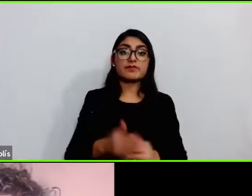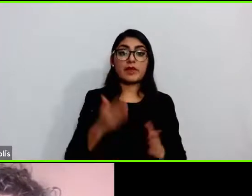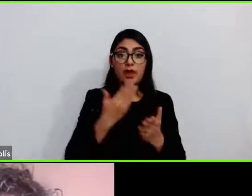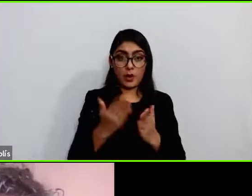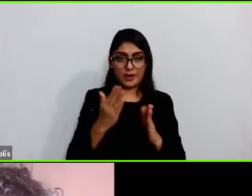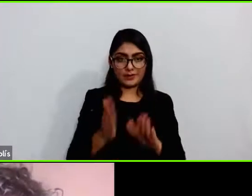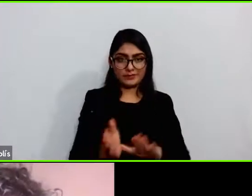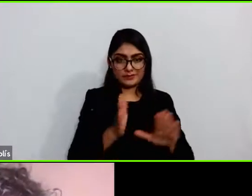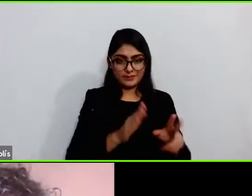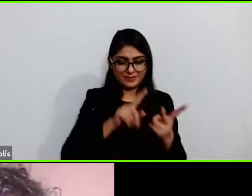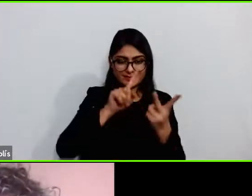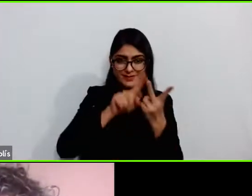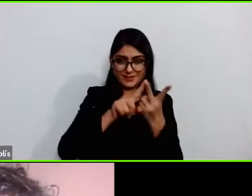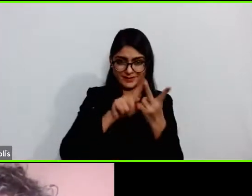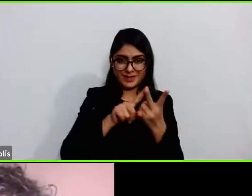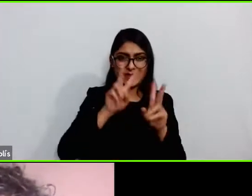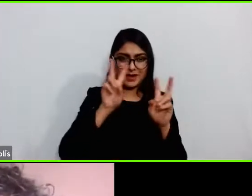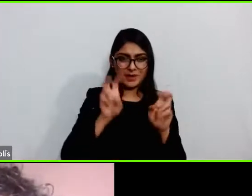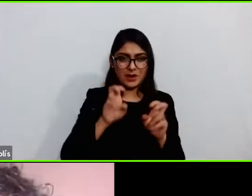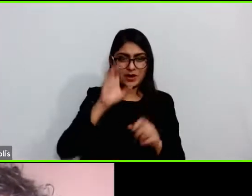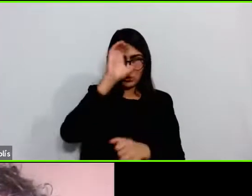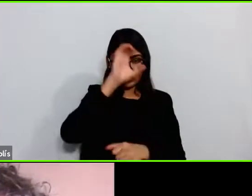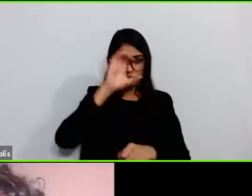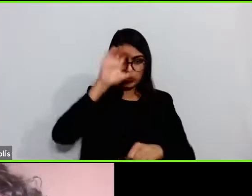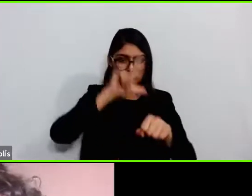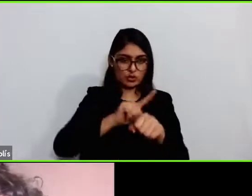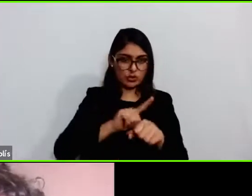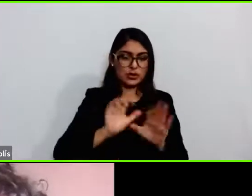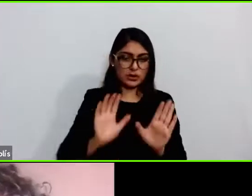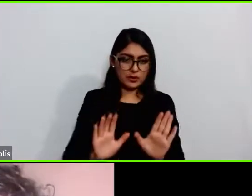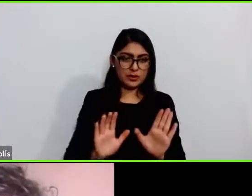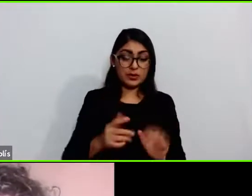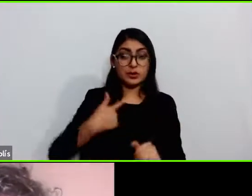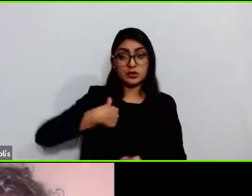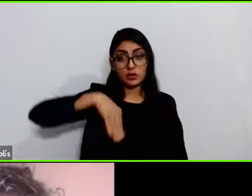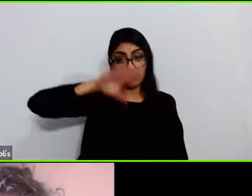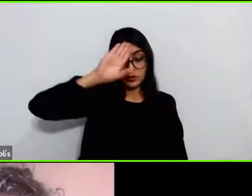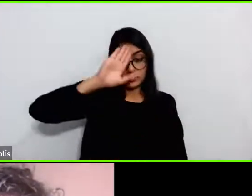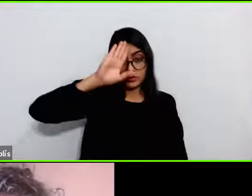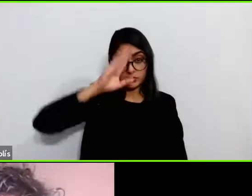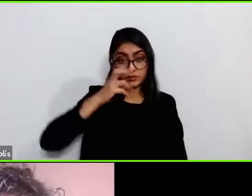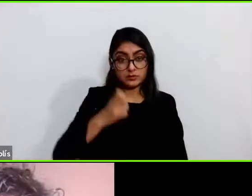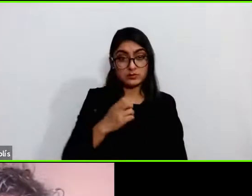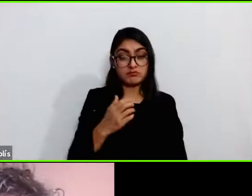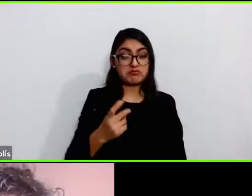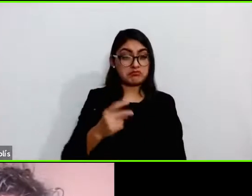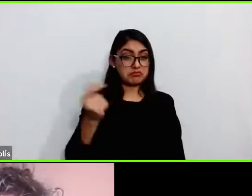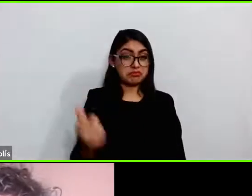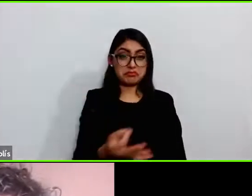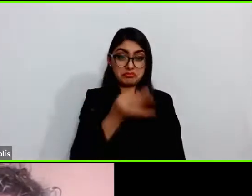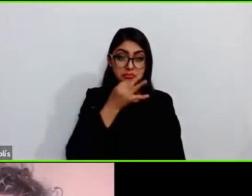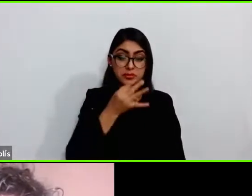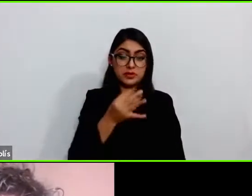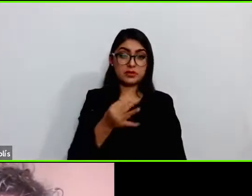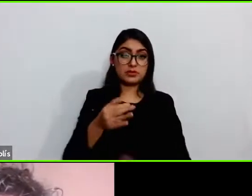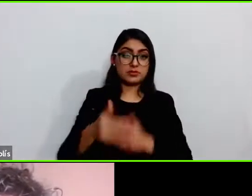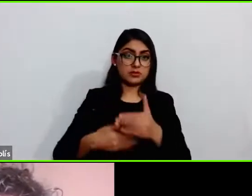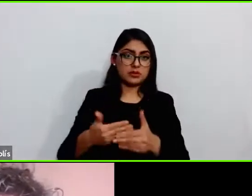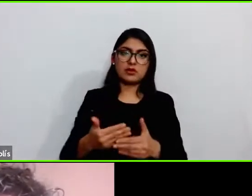que la cultura de los derechos humanos es algo que no se construye de la noche a la mañana. Entonces, es una cultura